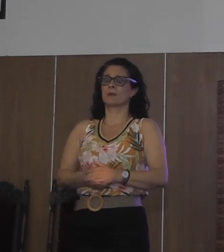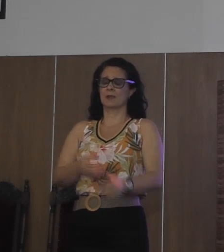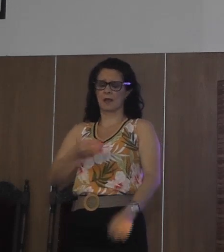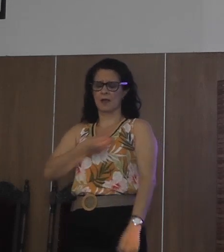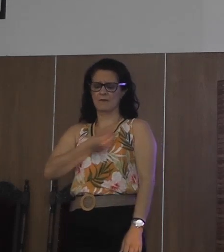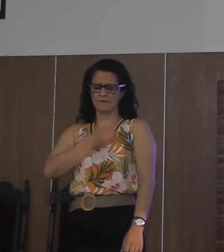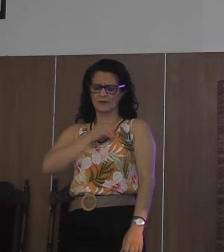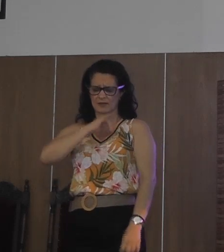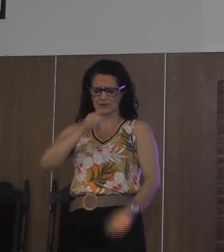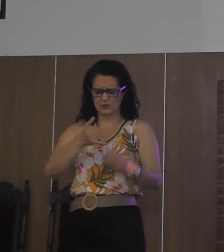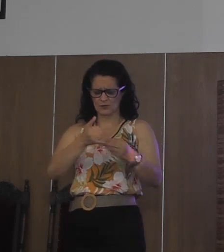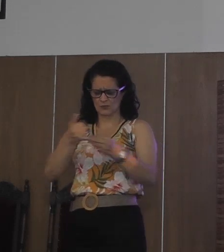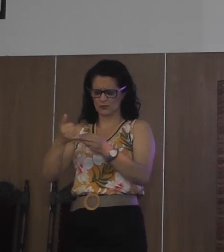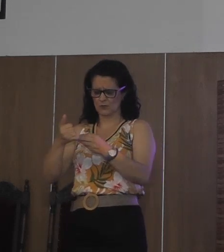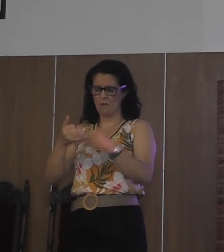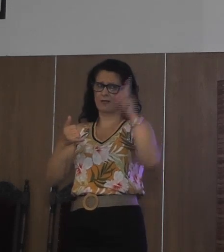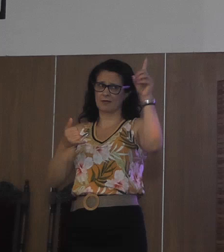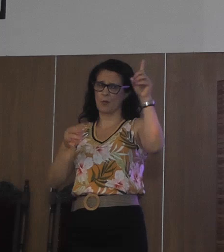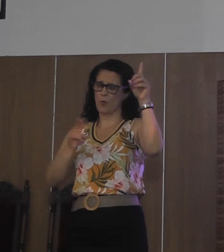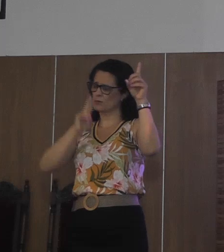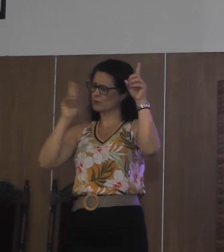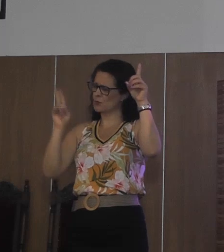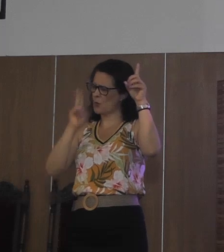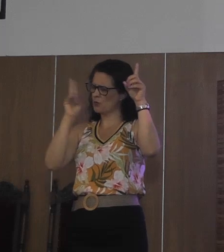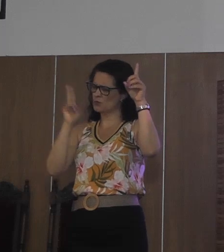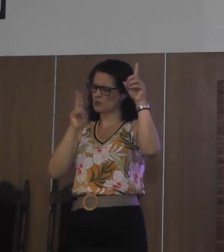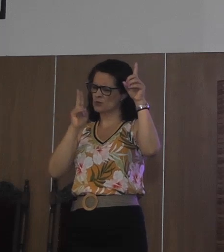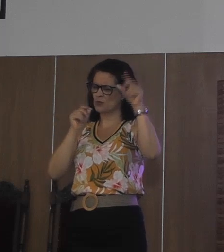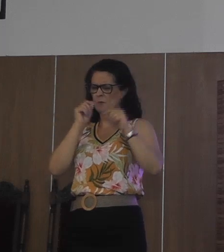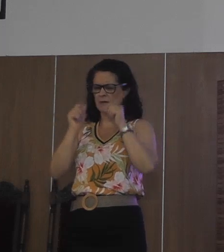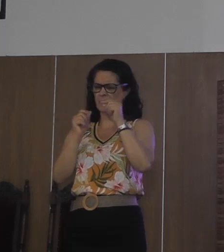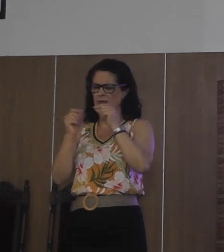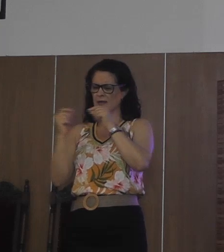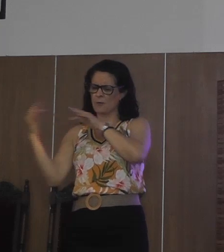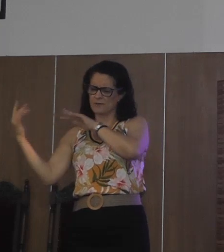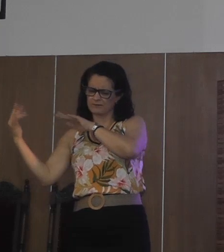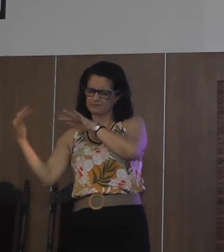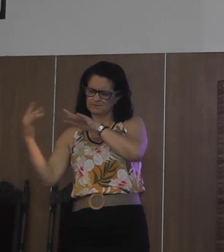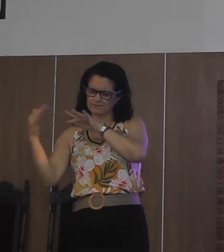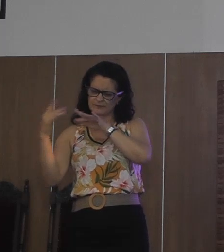Deus para levar o povo de Deus para dentro da terra prometida.